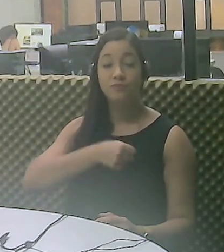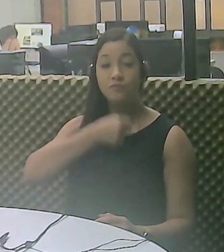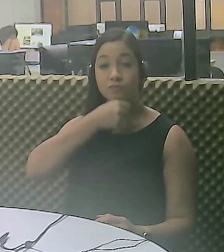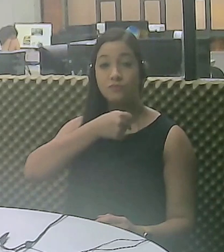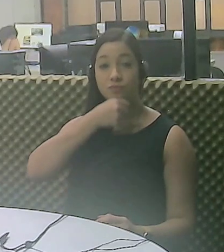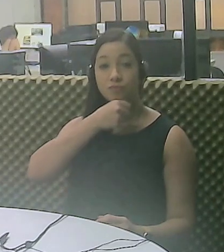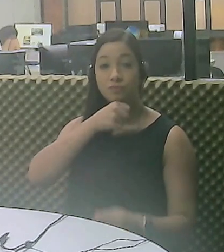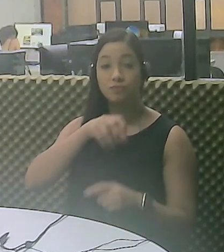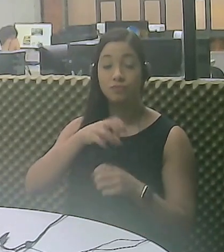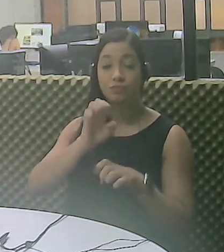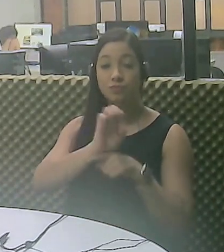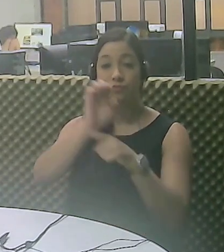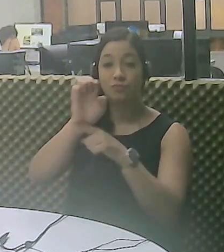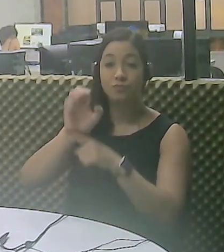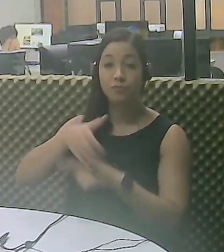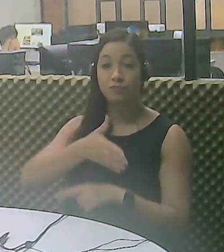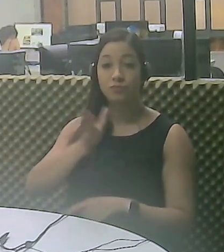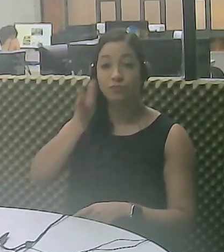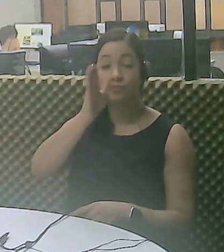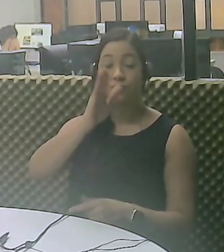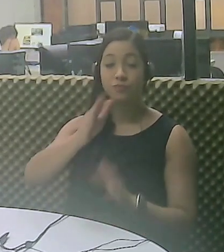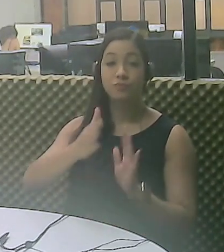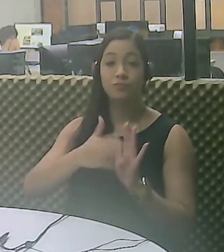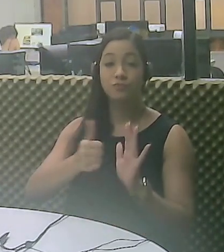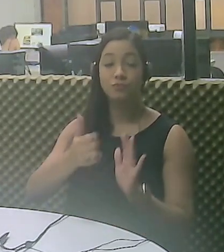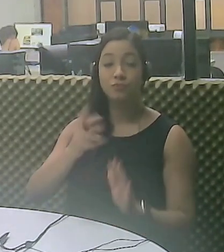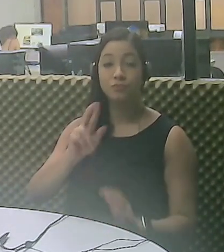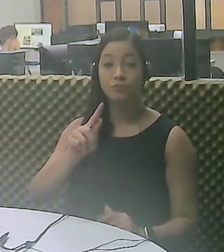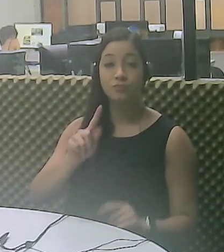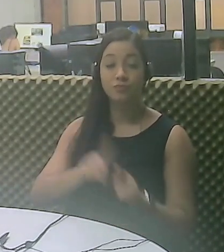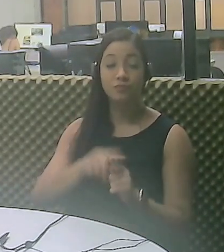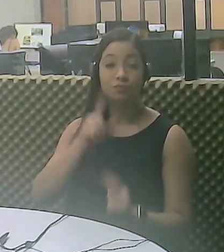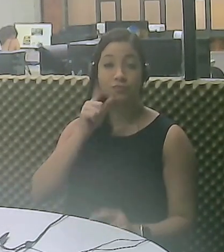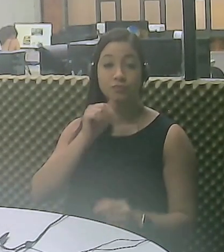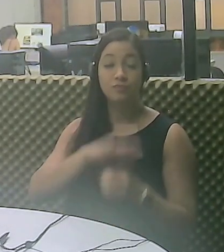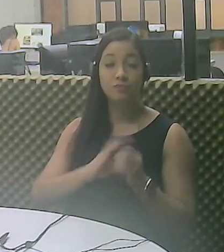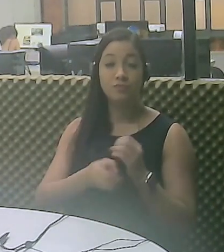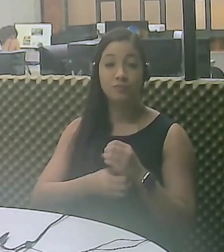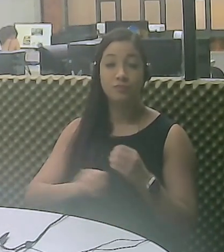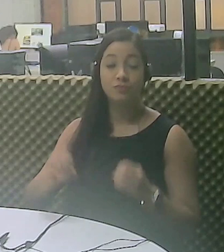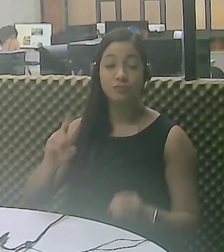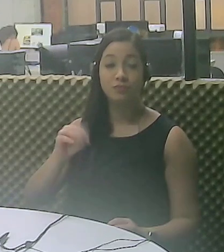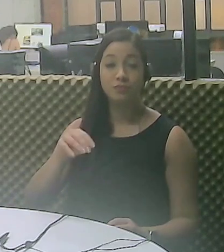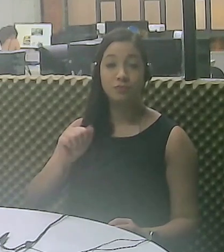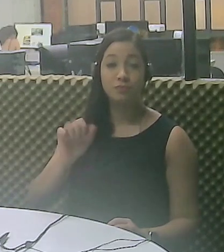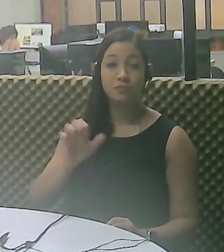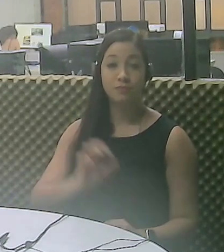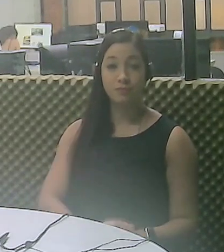idoso interestadual e isenções para RG e da tarifa de água de esgoto do DEMAI.